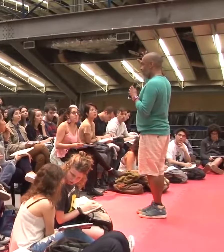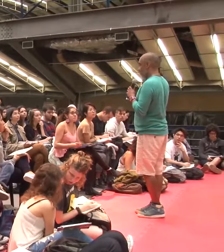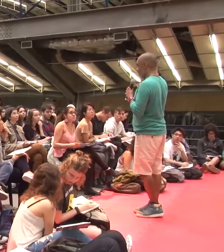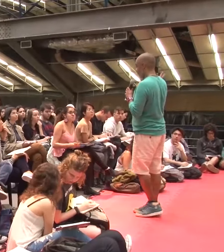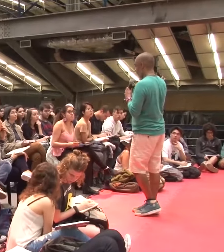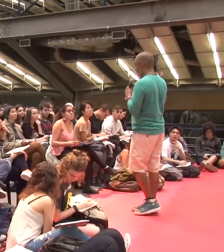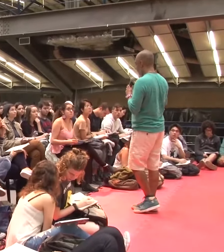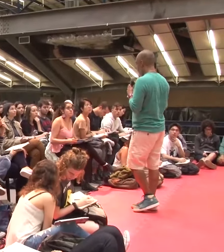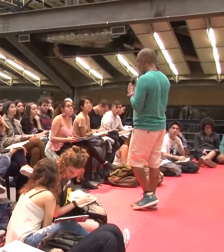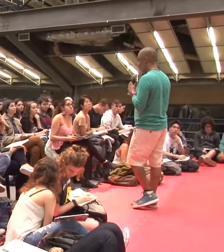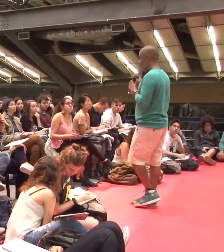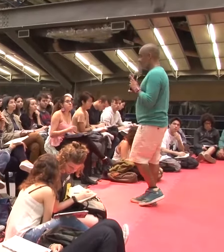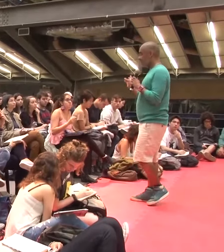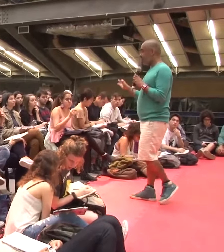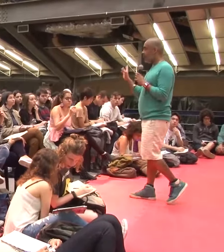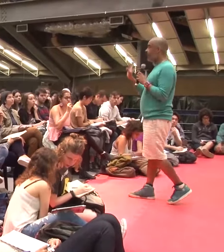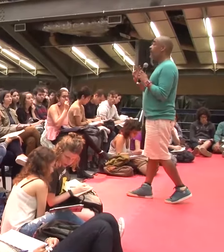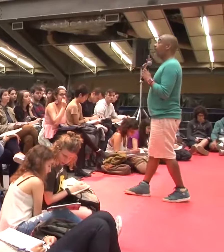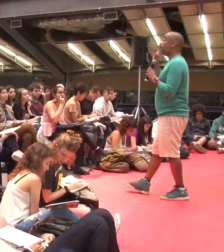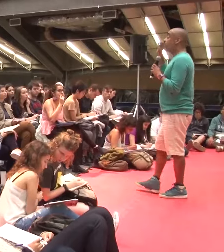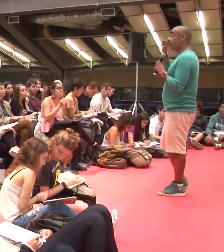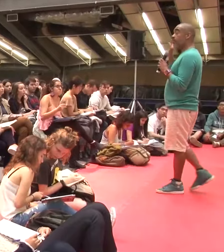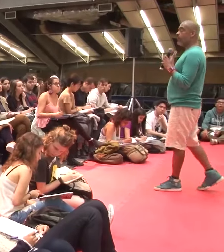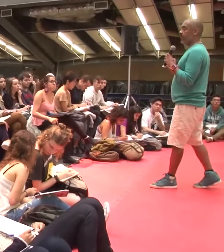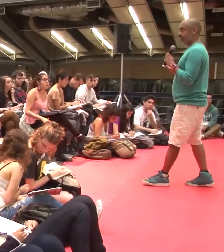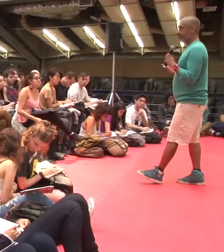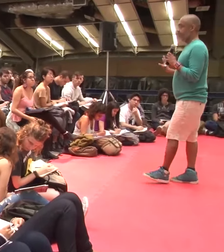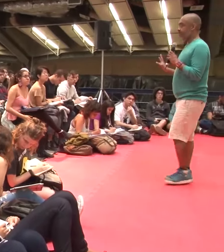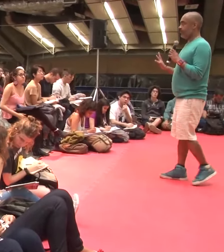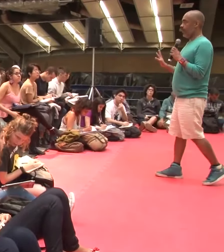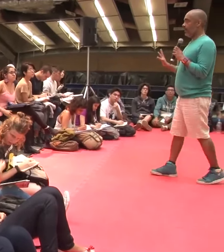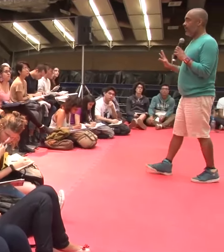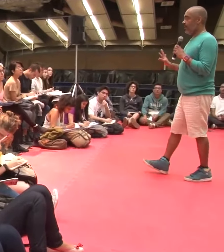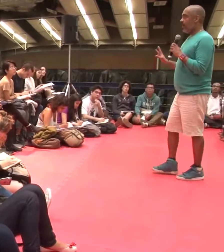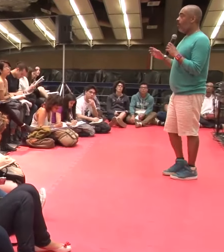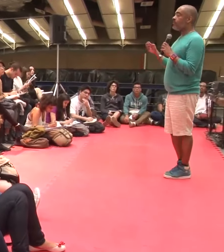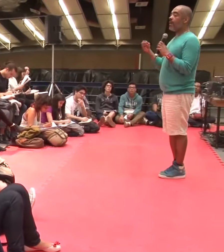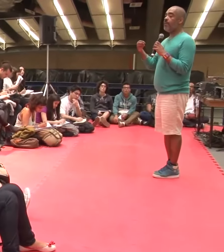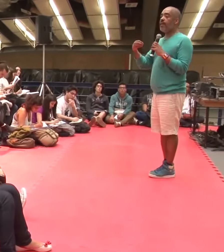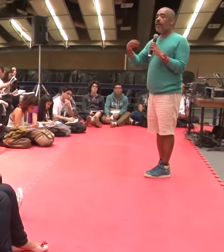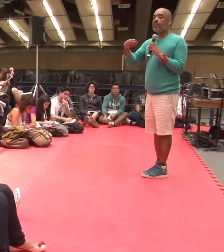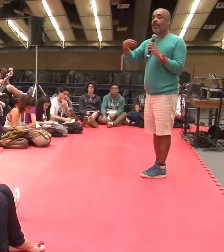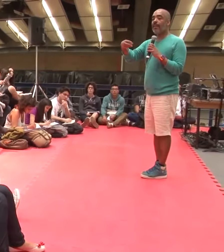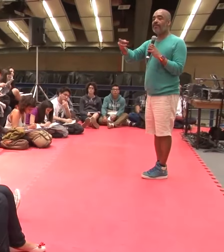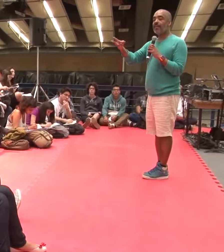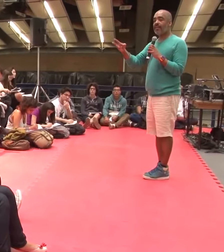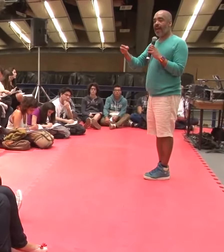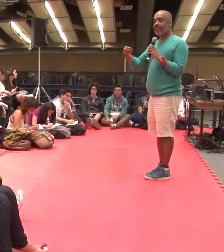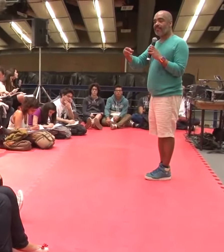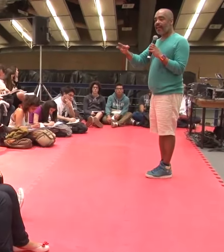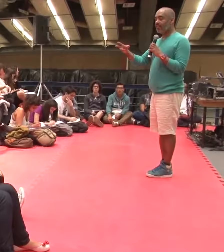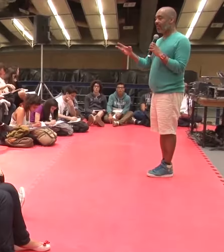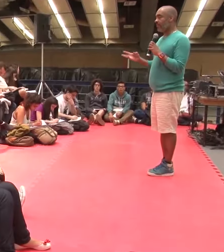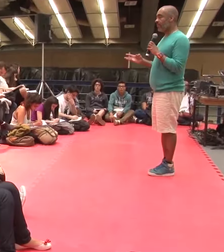né, começa a conviver com a madrinha, etc, etc, que se prostituía, né? Ou que sabia estabelecer